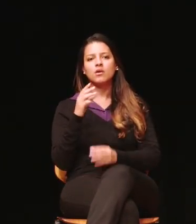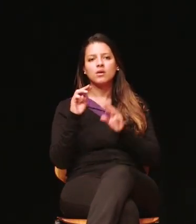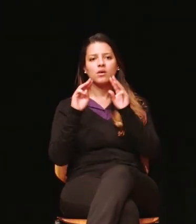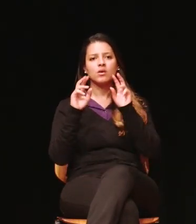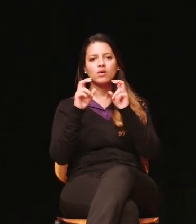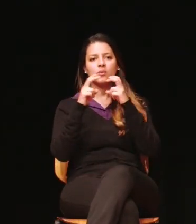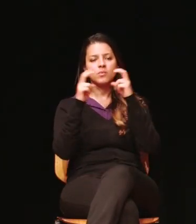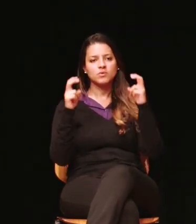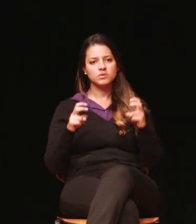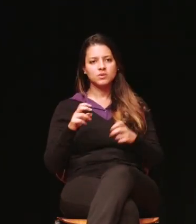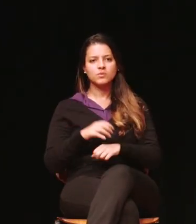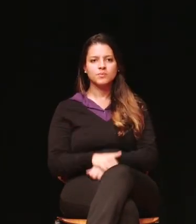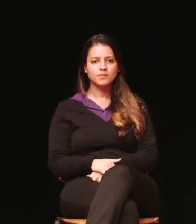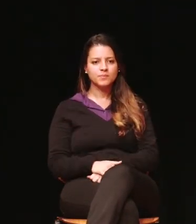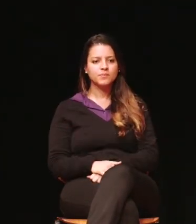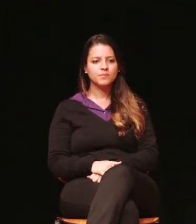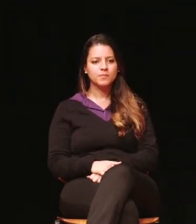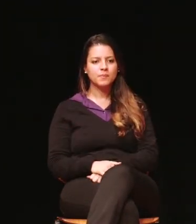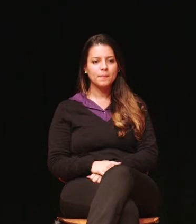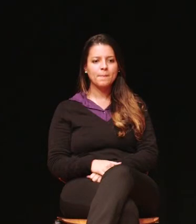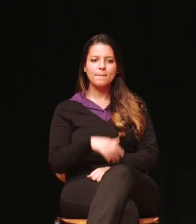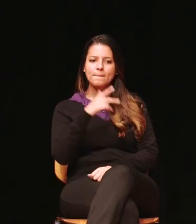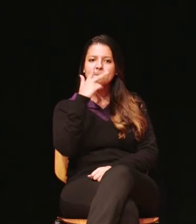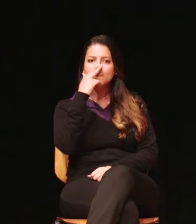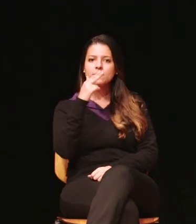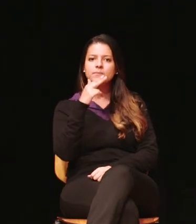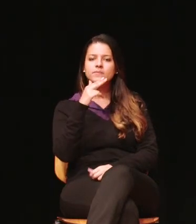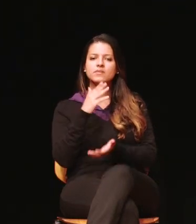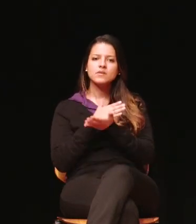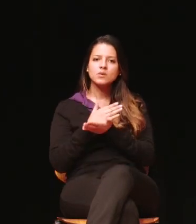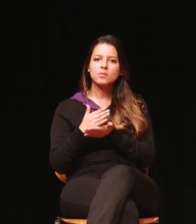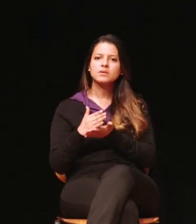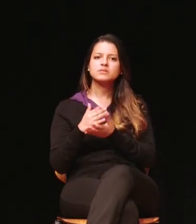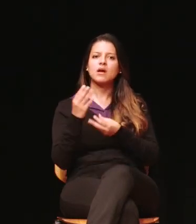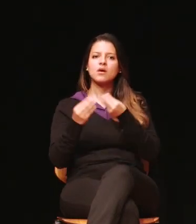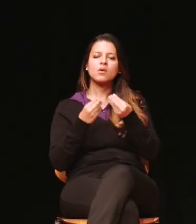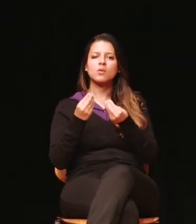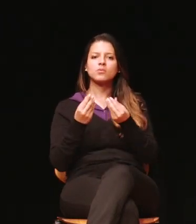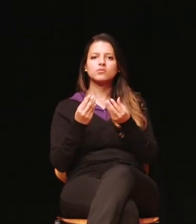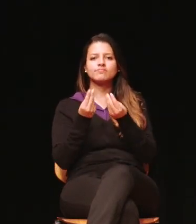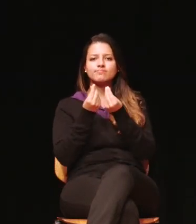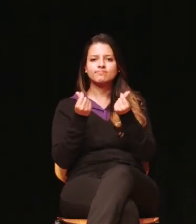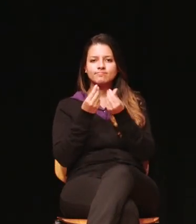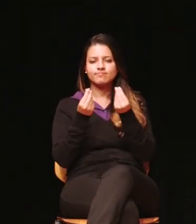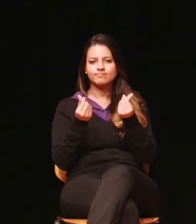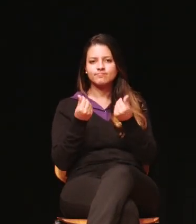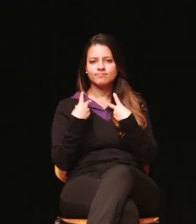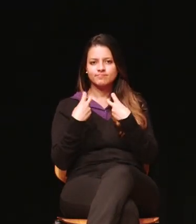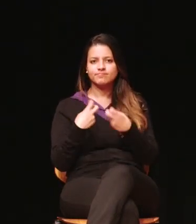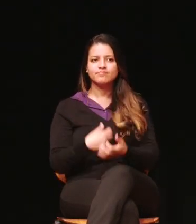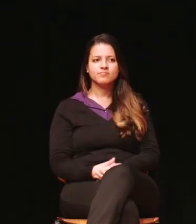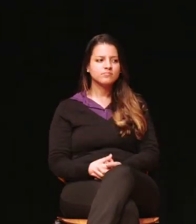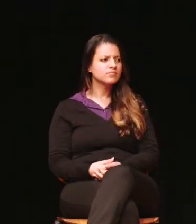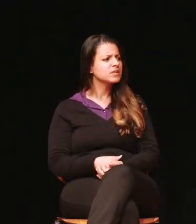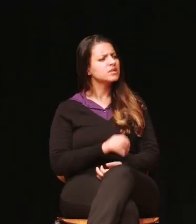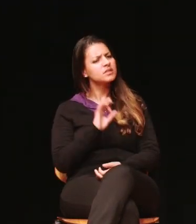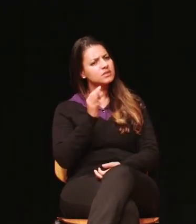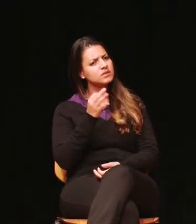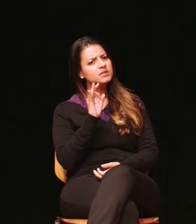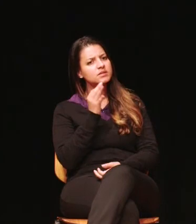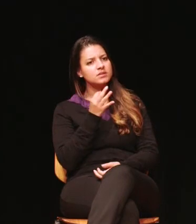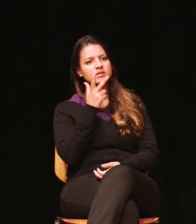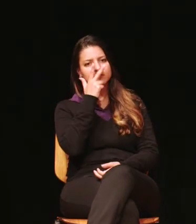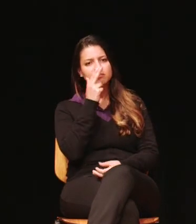alguns exemplos para começar a aproximar essa autorrepresentação. Né? Não, certamente, o MASP se interessou muito para